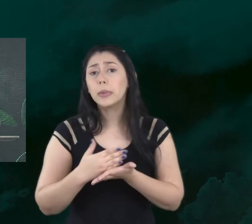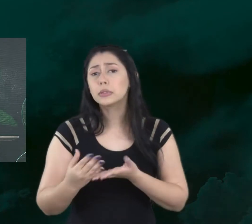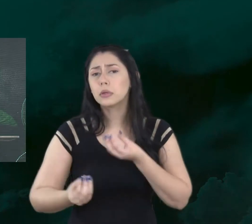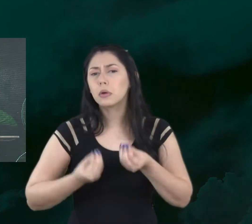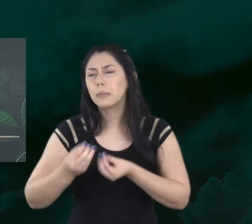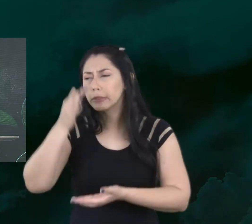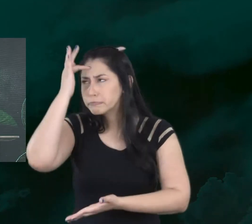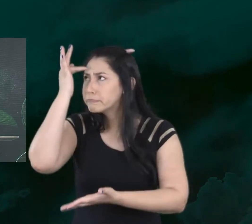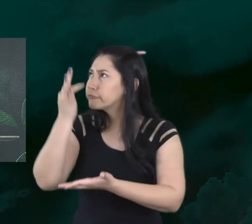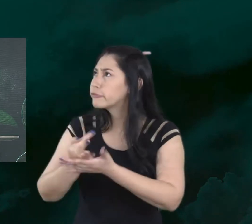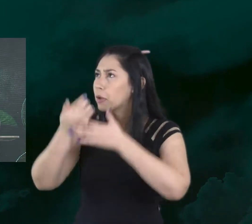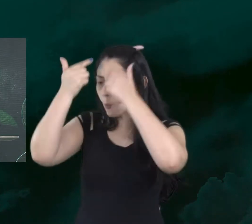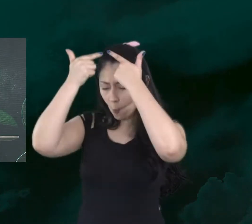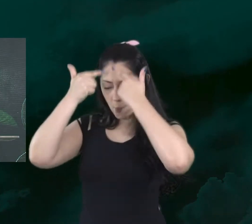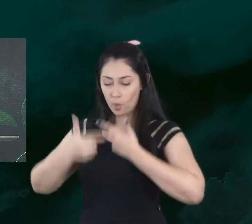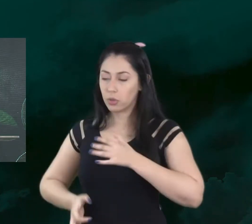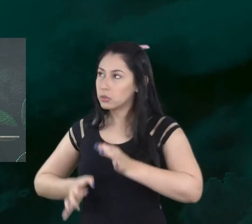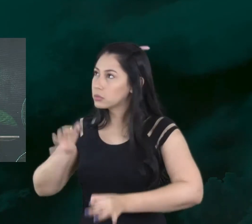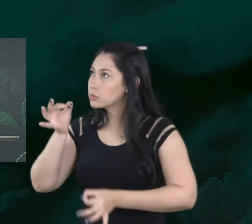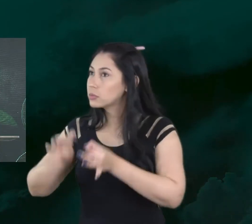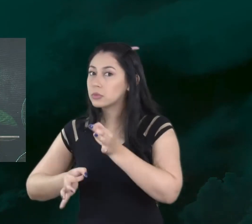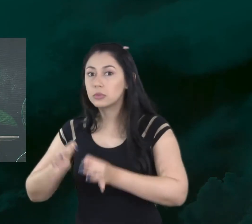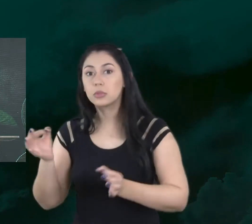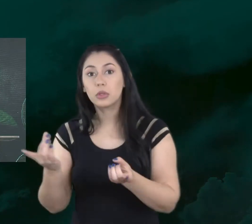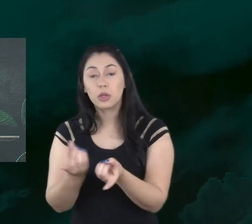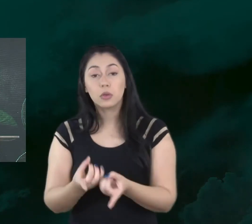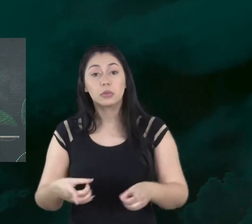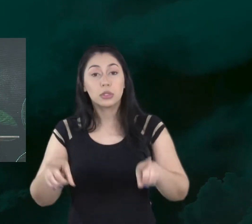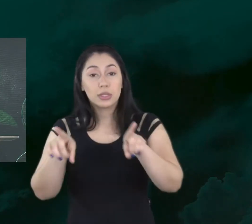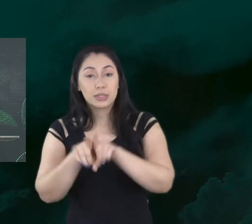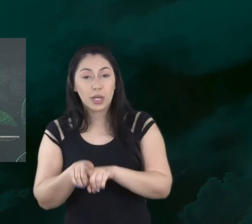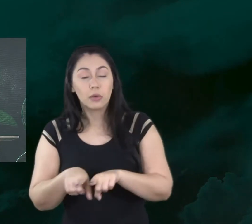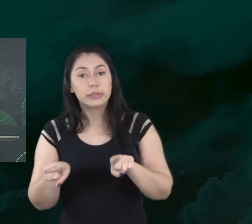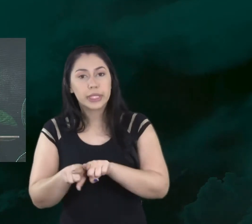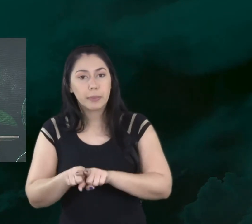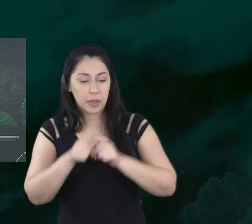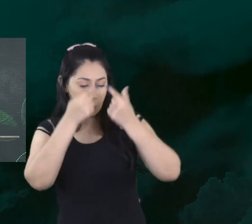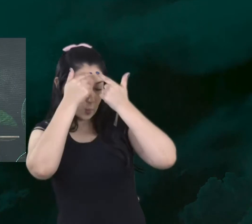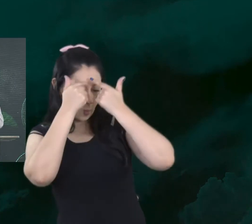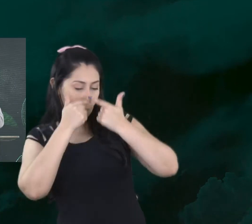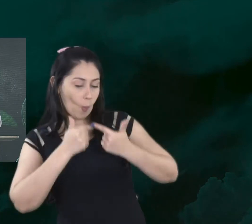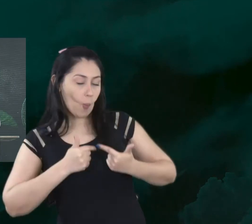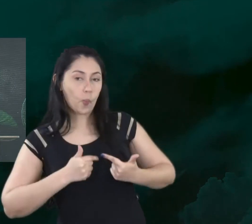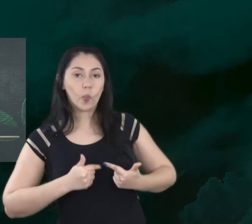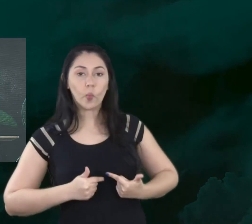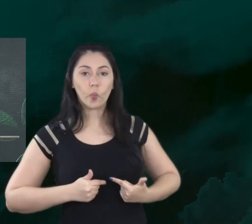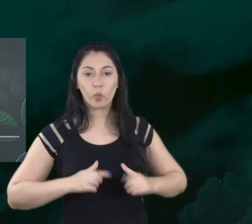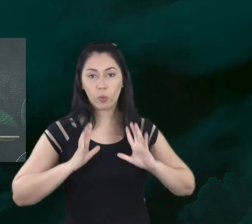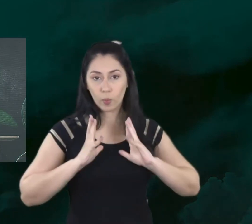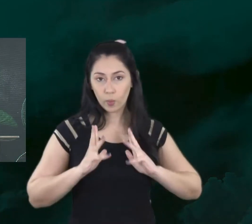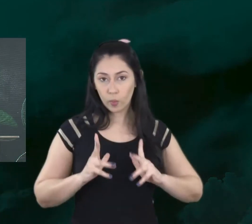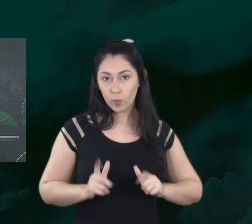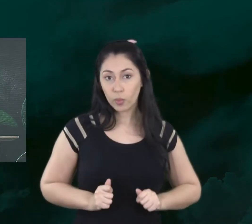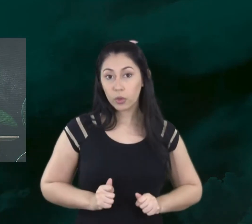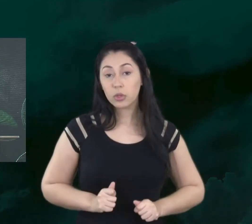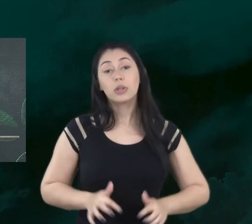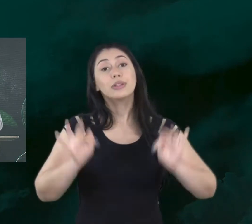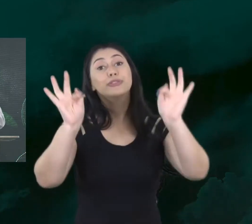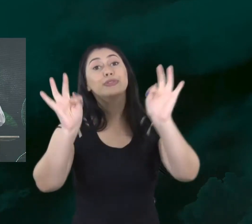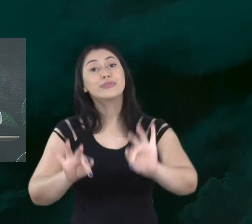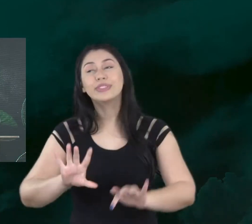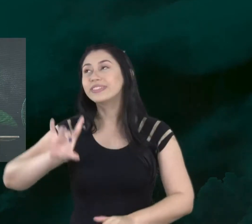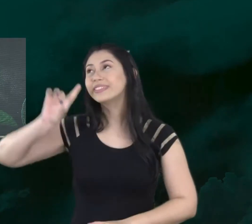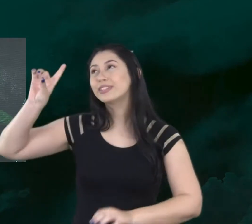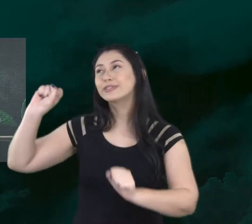fé, a reconciliação, e vai até a santificação, e por fim Deus quer nos